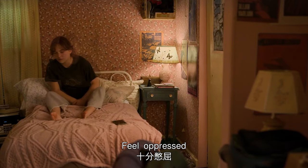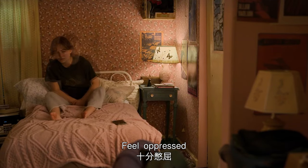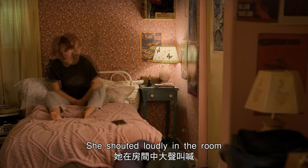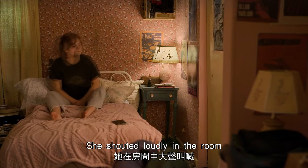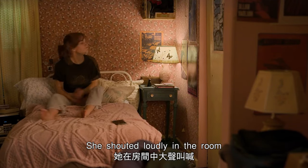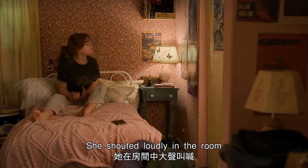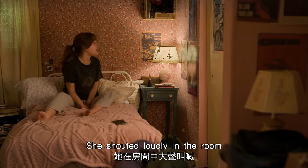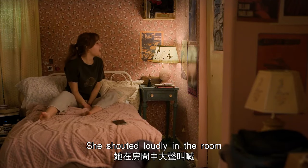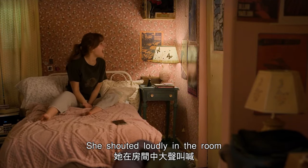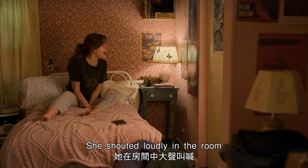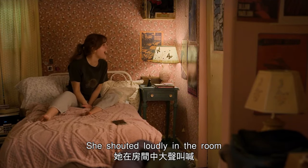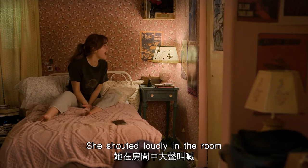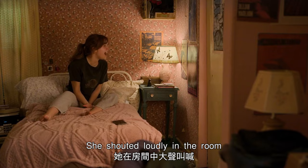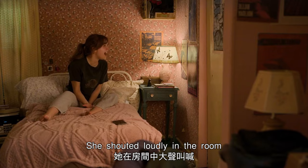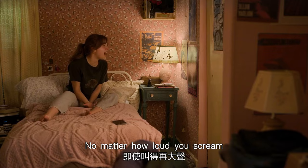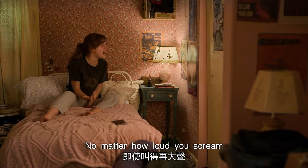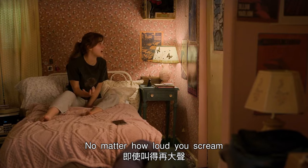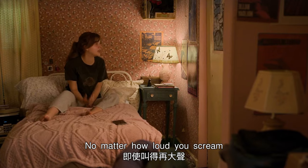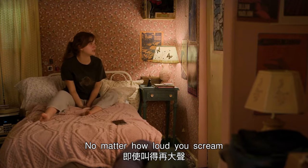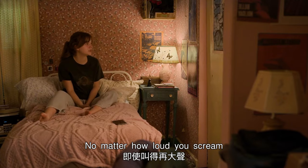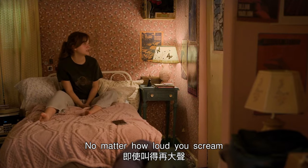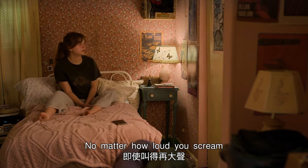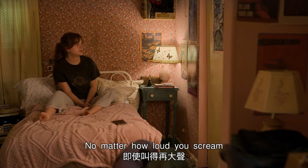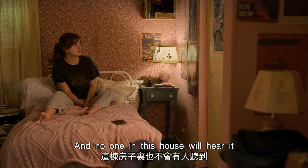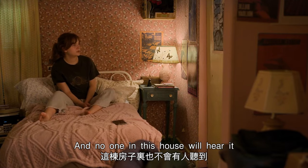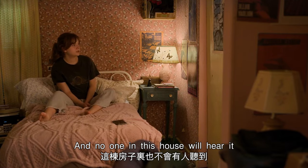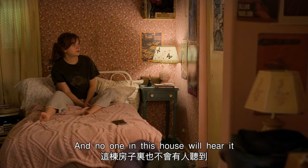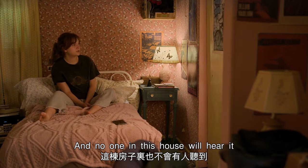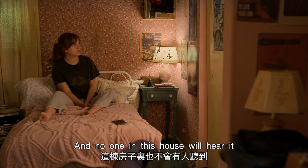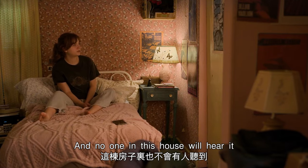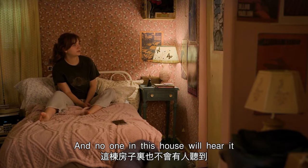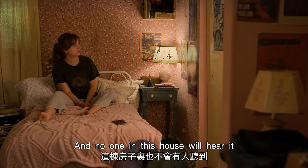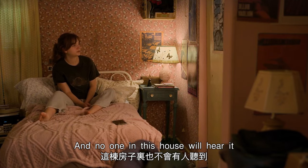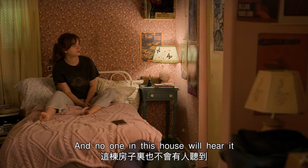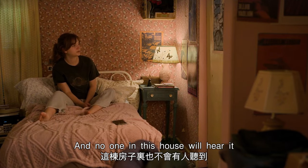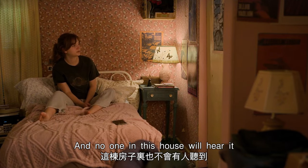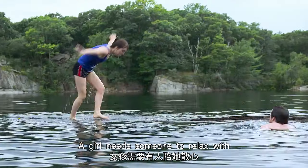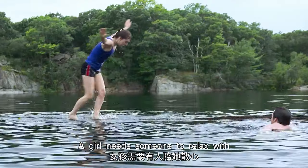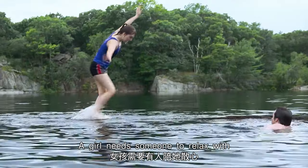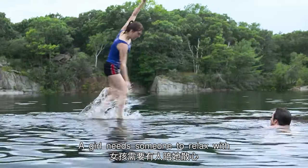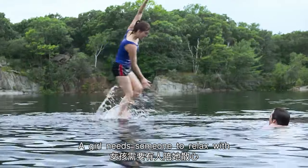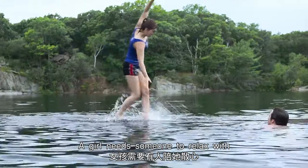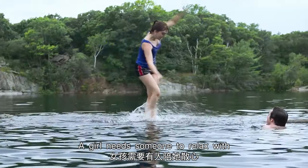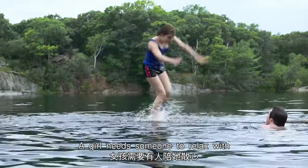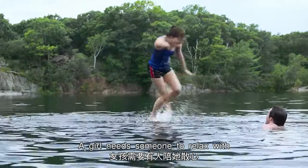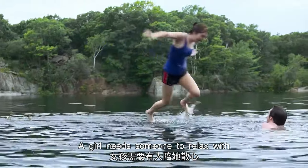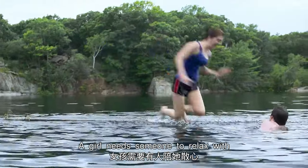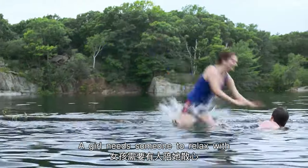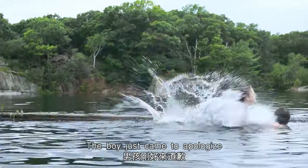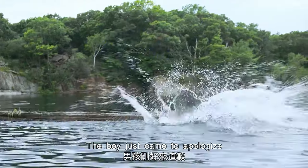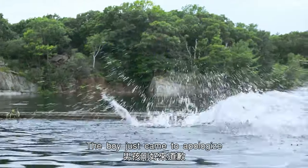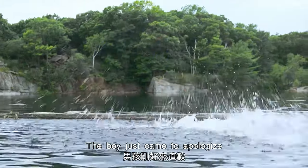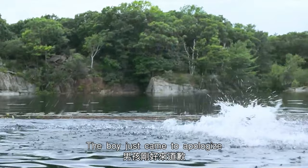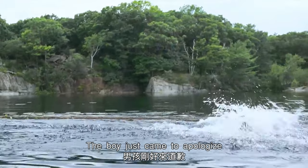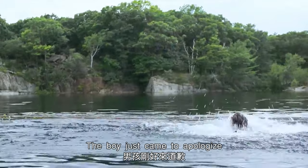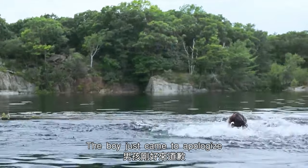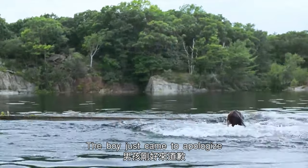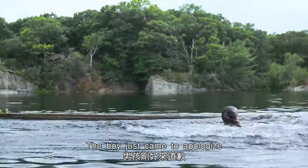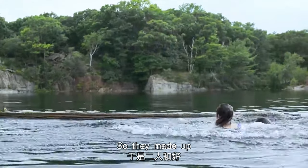屈她在房间中大声叫喊即使叫得再大声这栋房子里也不会有人听到女孩需要有人陪她散心男孩刚好来道歉于